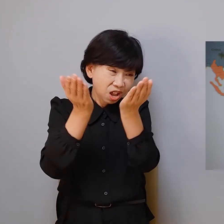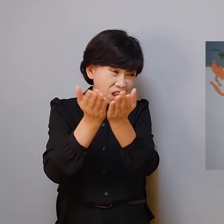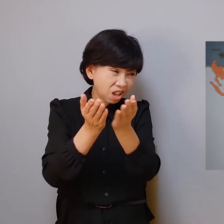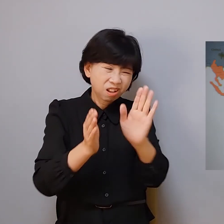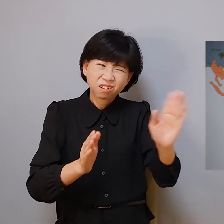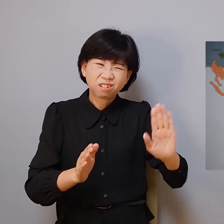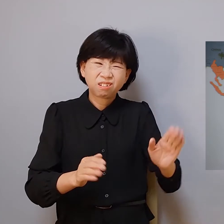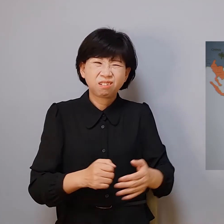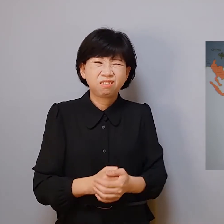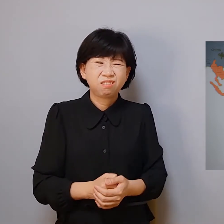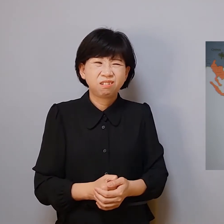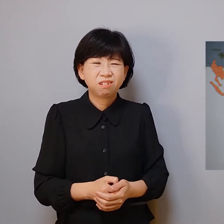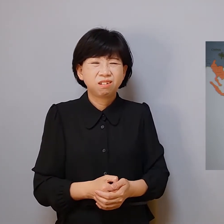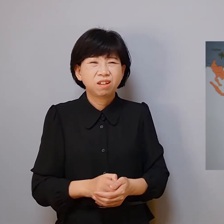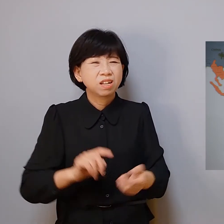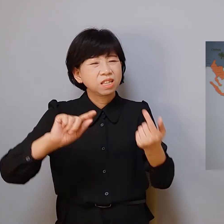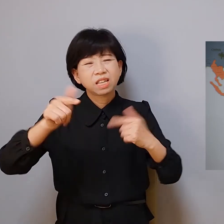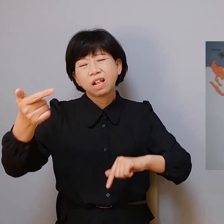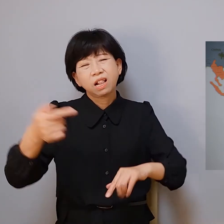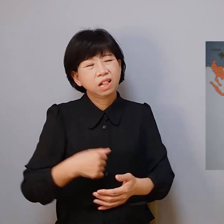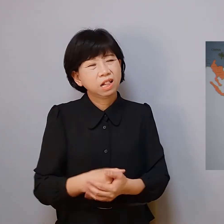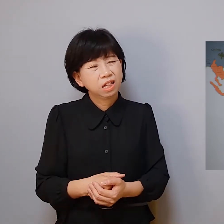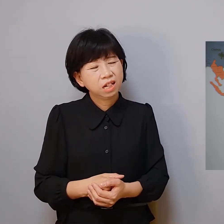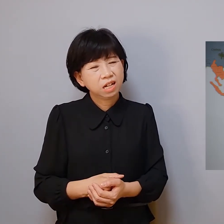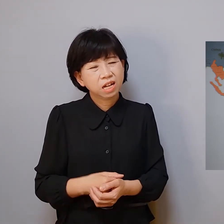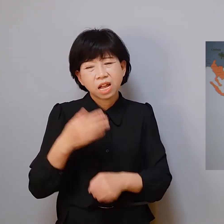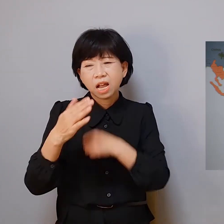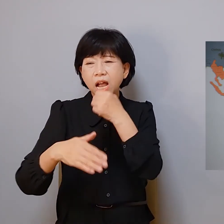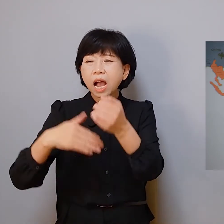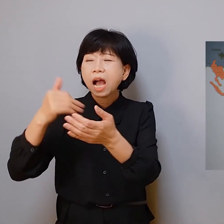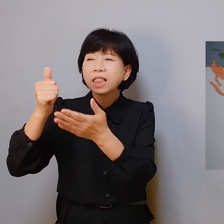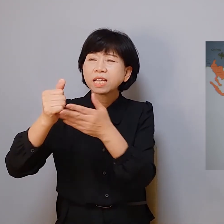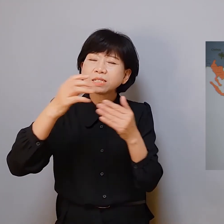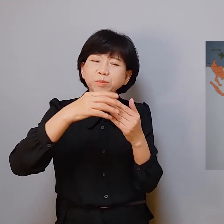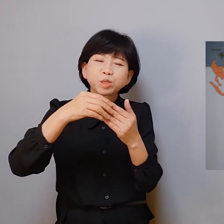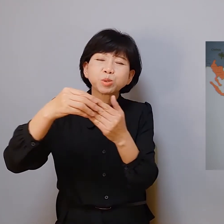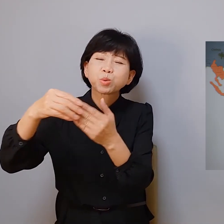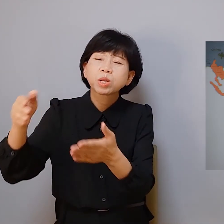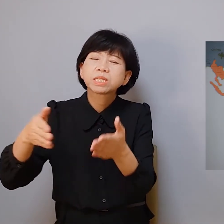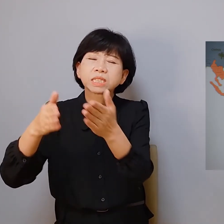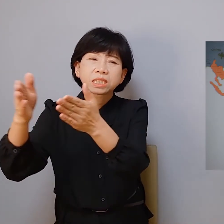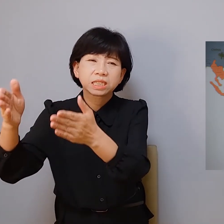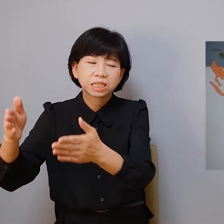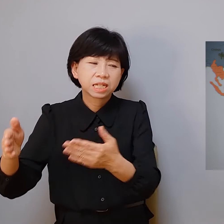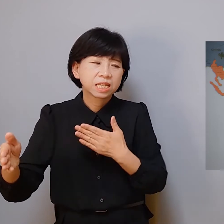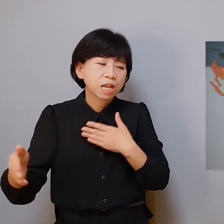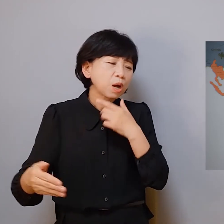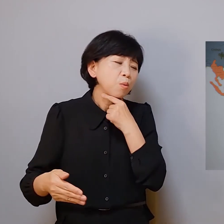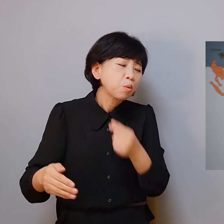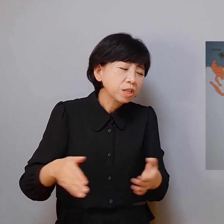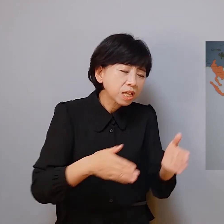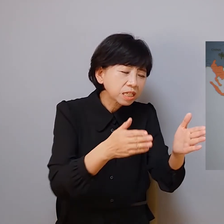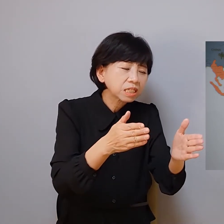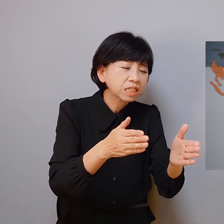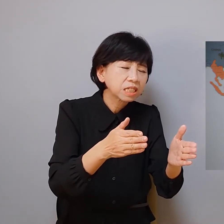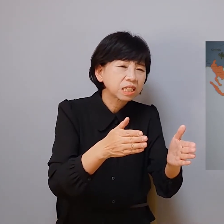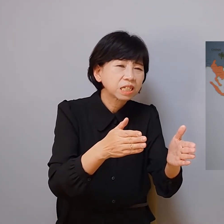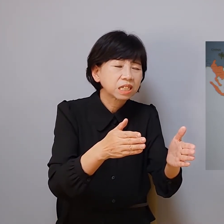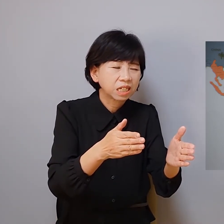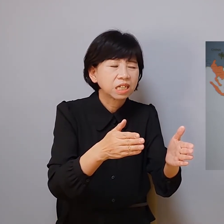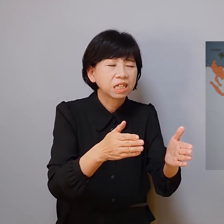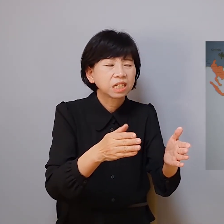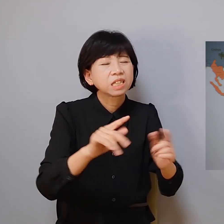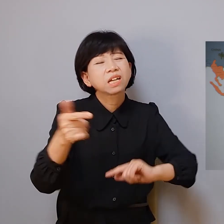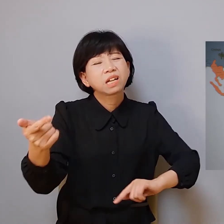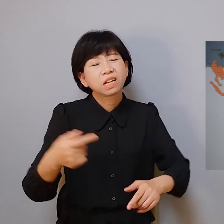게 당연해요. 우리가 나아가는 길이 있고 하나님께서 우리를 인도하시는 길이 있어요. 어찌 보면 이게